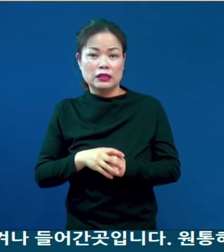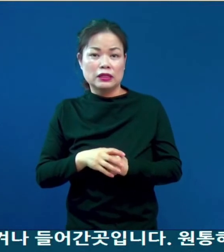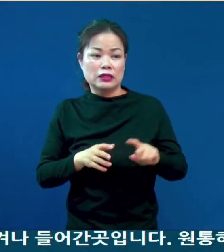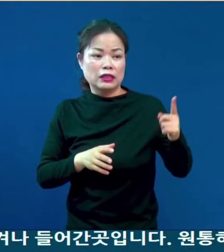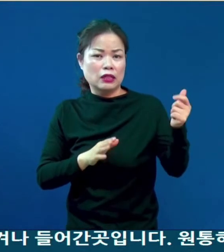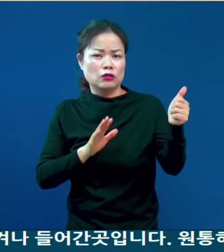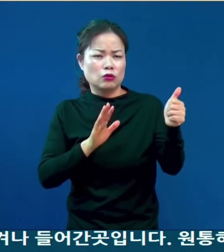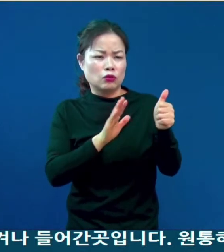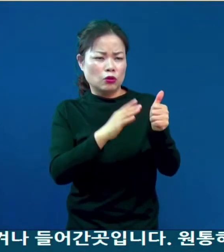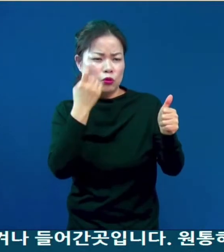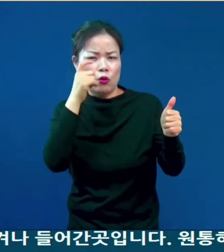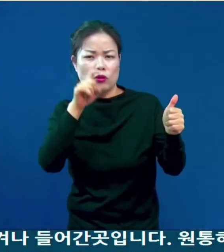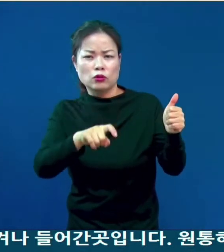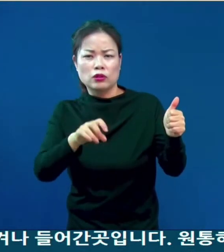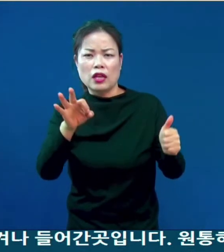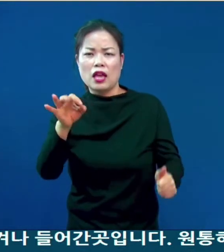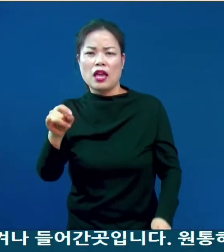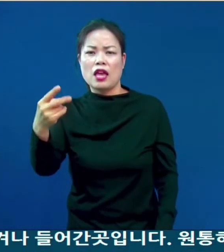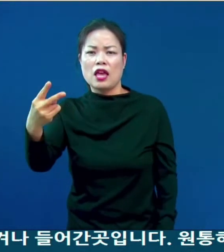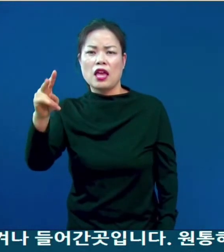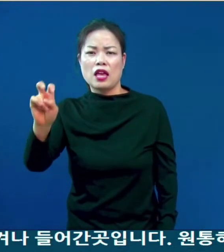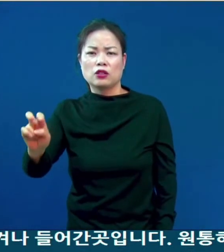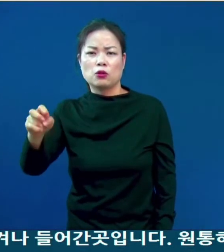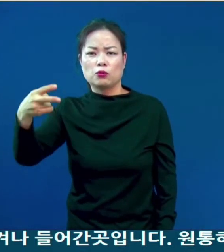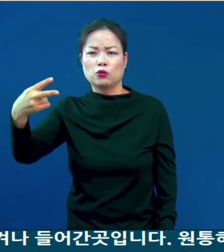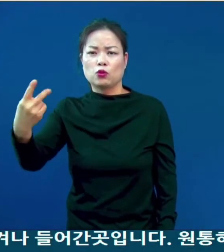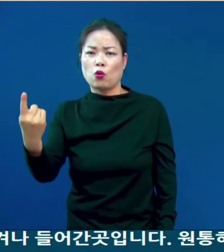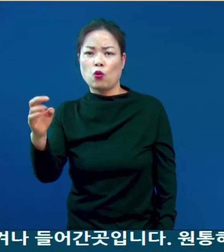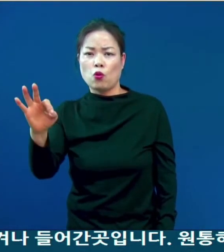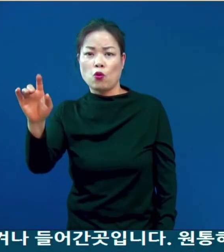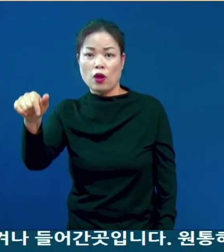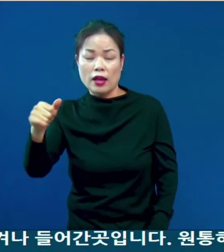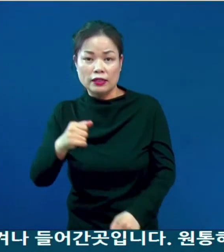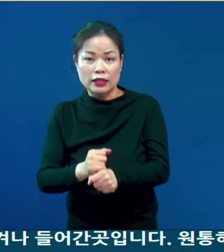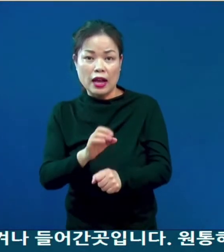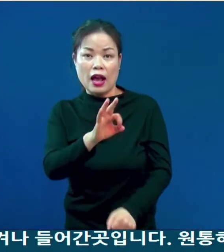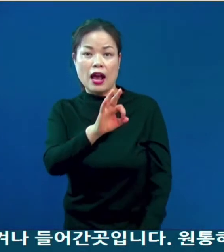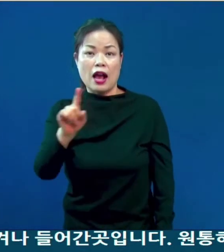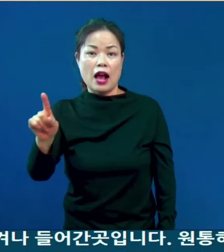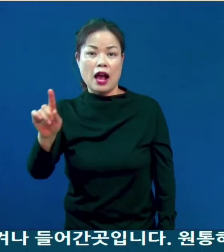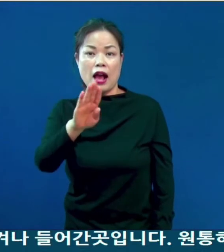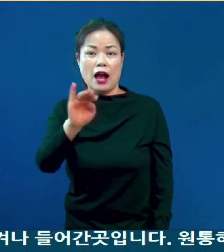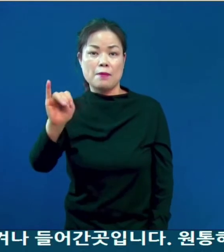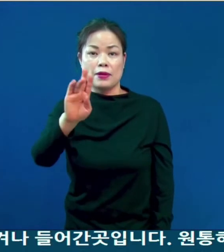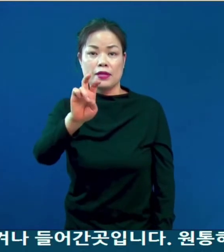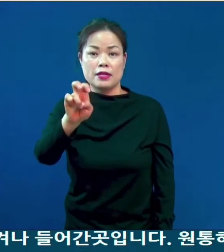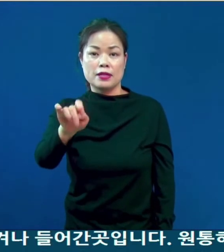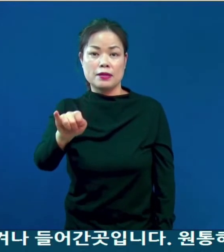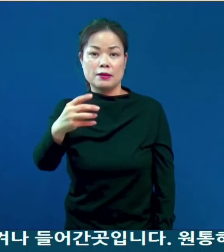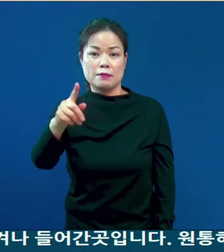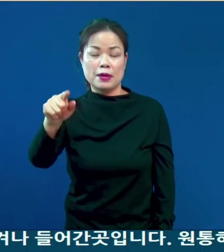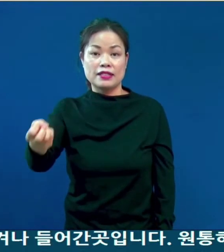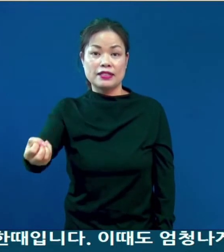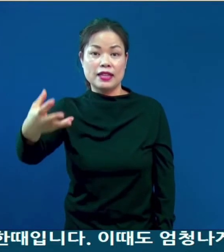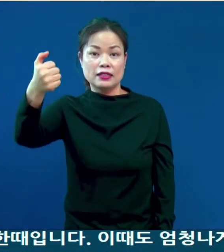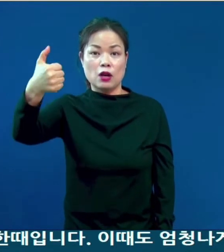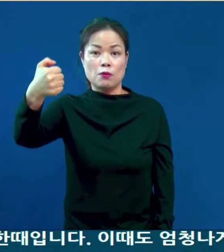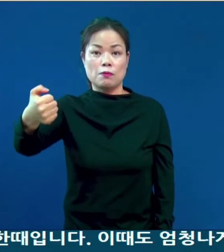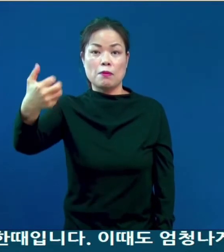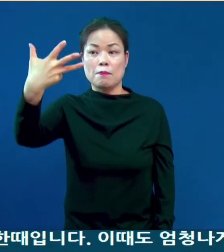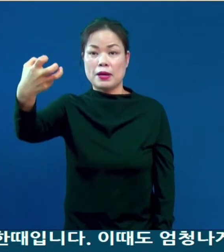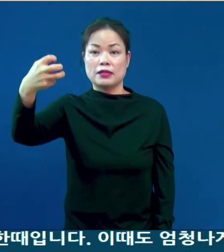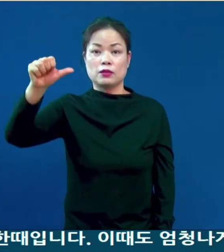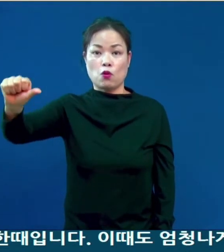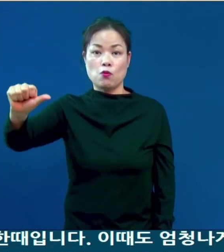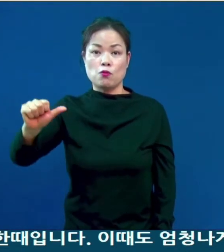도와주는 것을 목격했던 에돔 사람 도액을 시켜서 아히멜렉에 속한 제사장